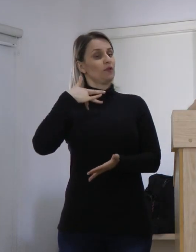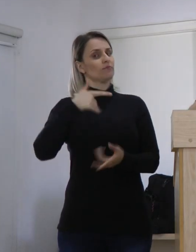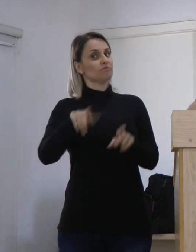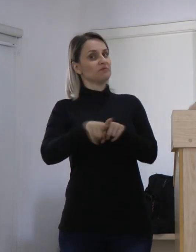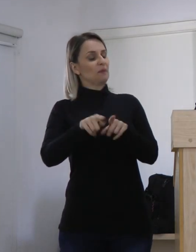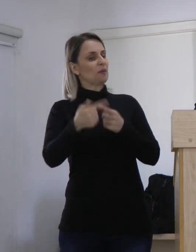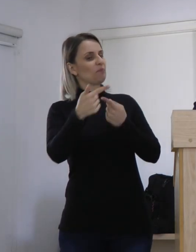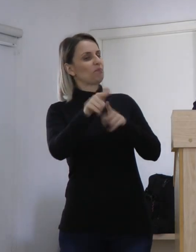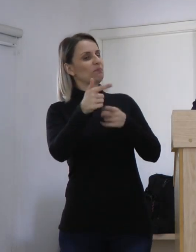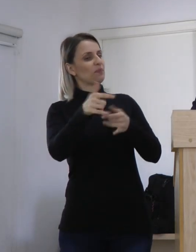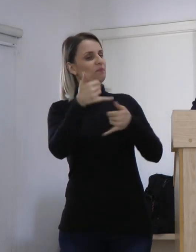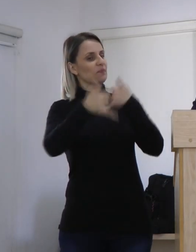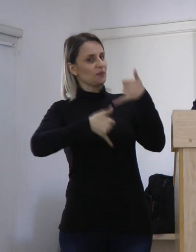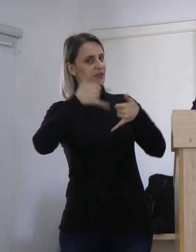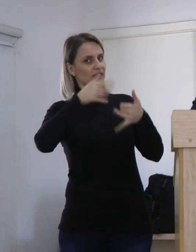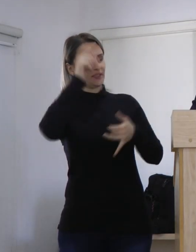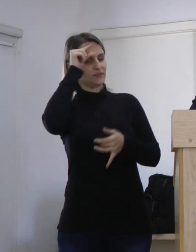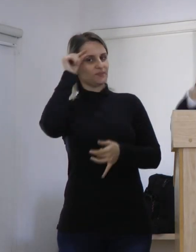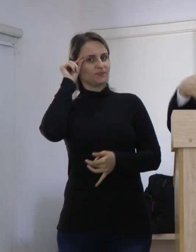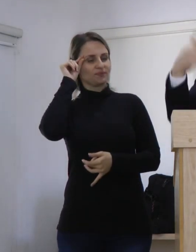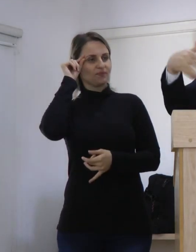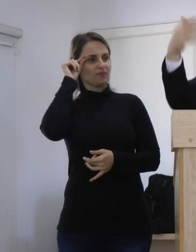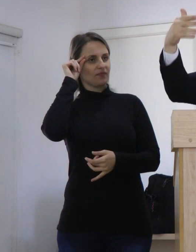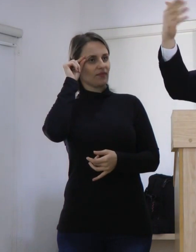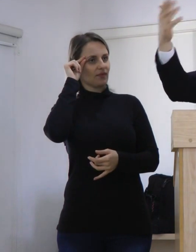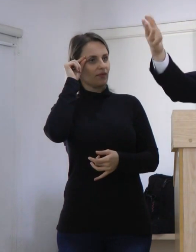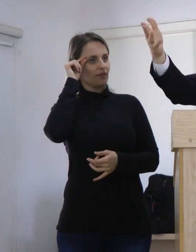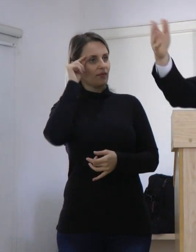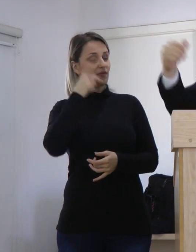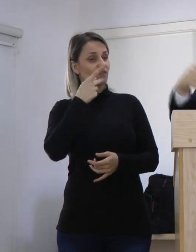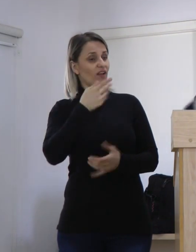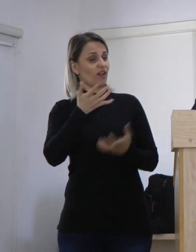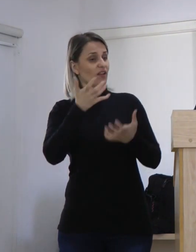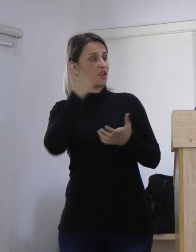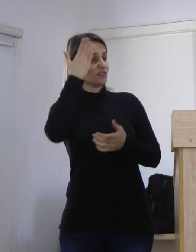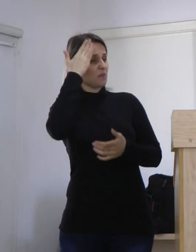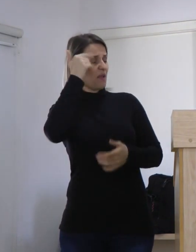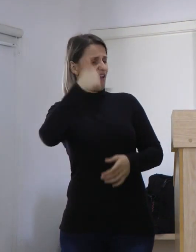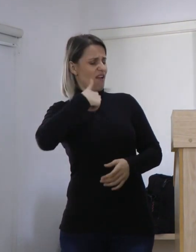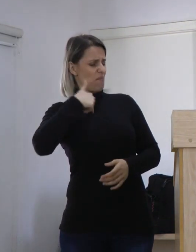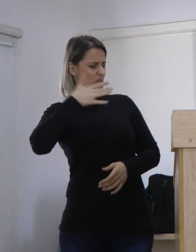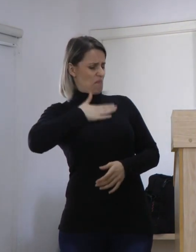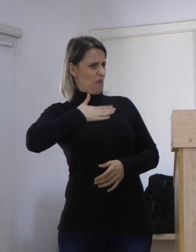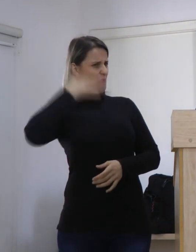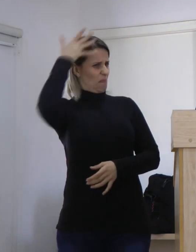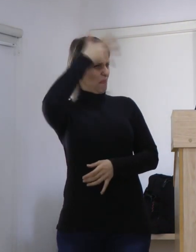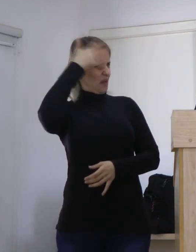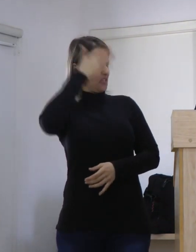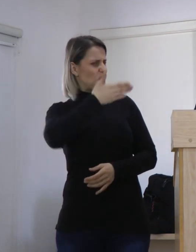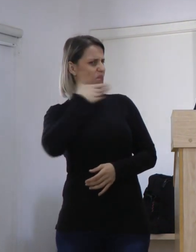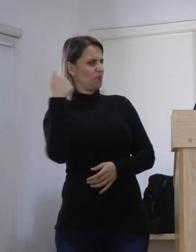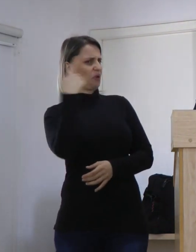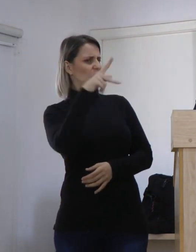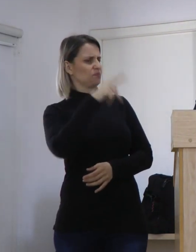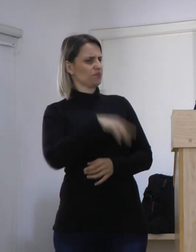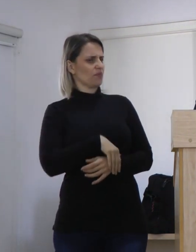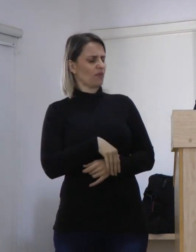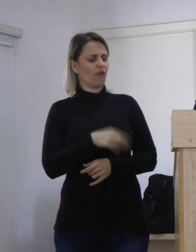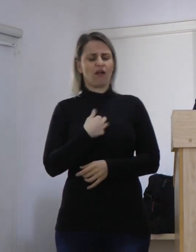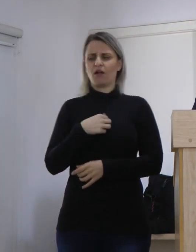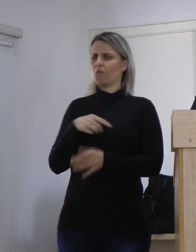Divaldo, você quer saber de uma coisa? Eu era muito melhor do que você nas suas palestras. É, Jerônimo, por